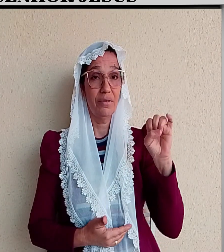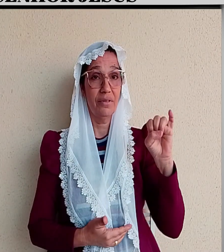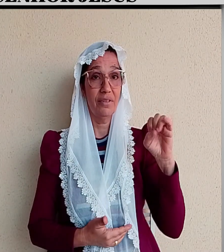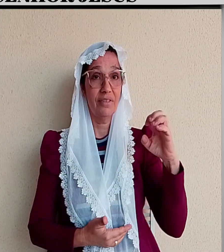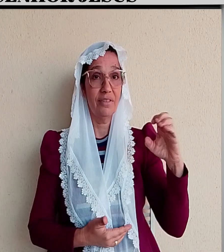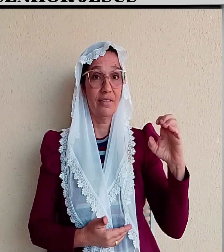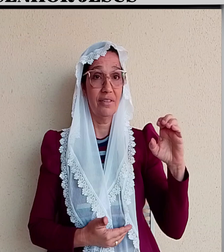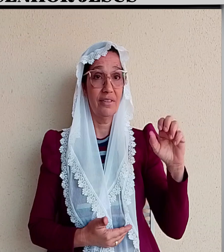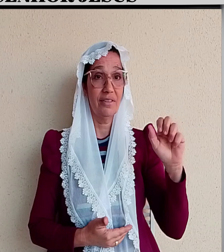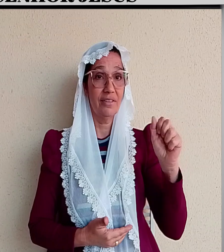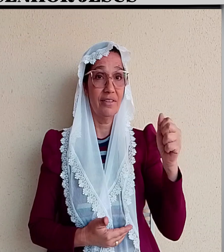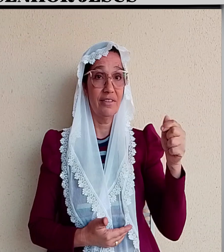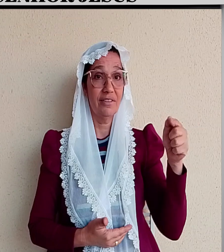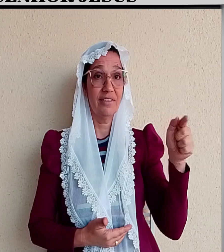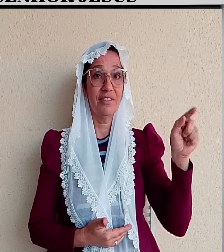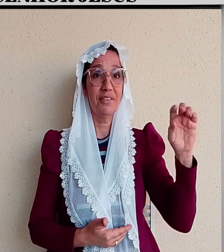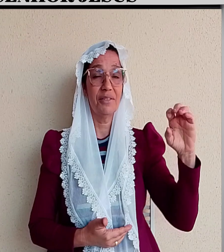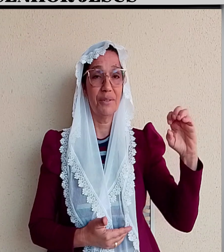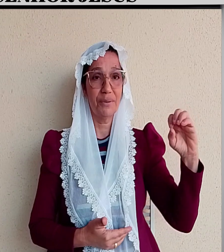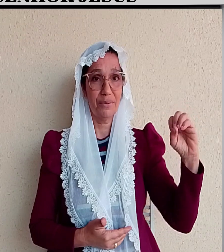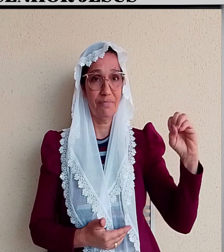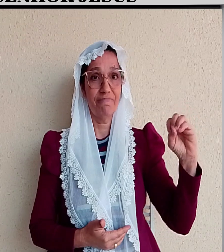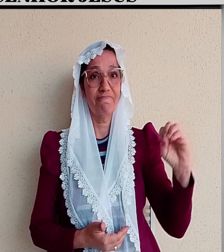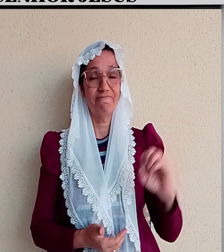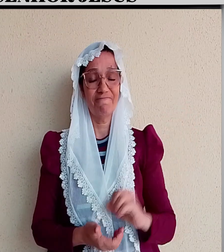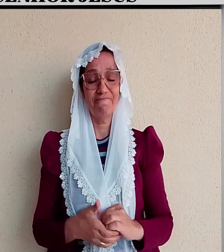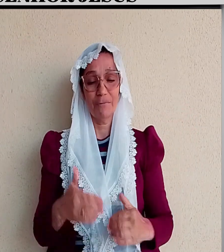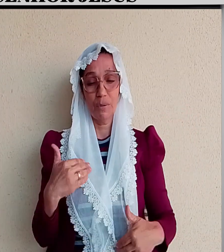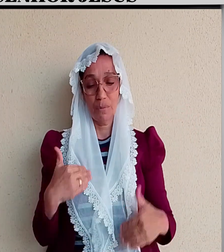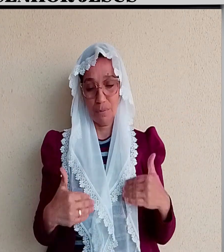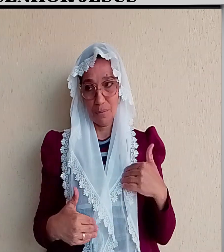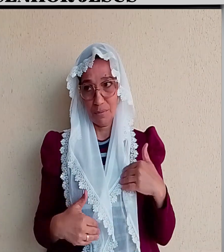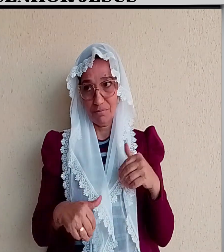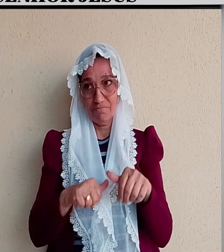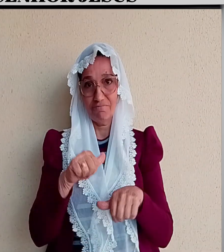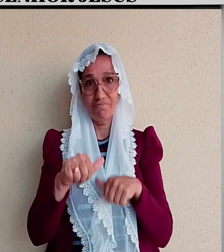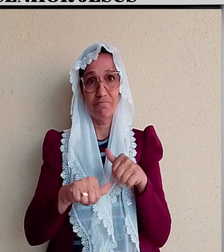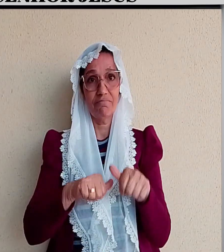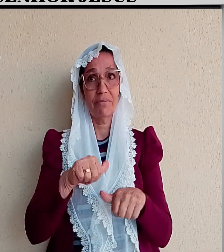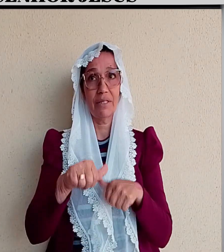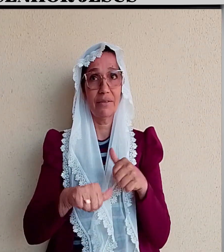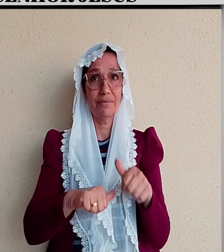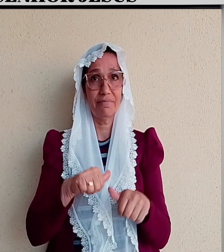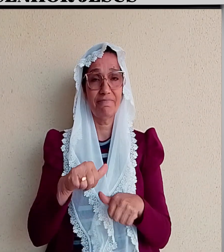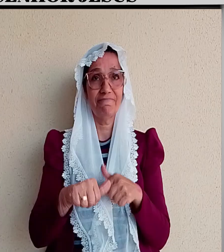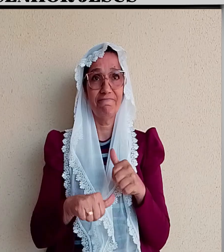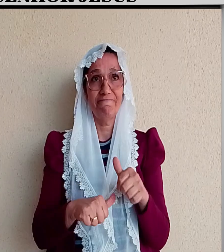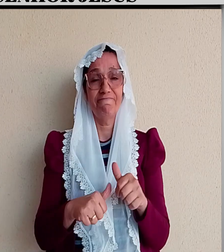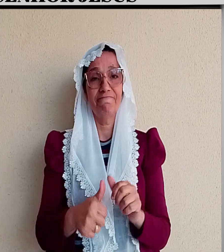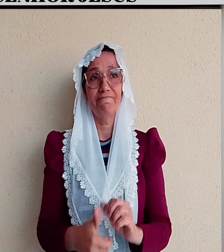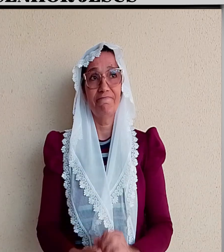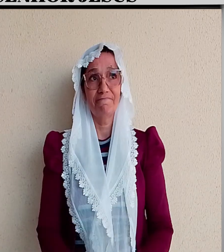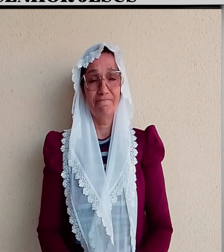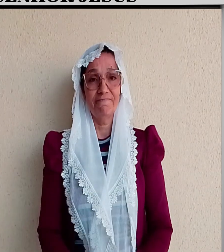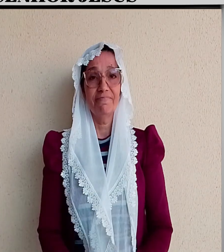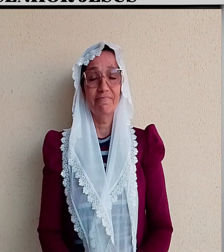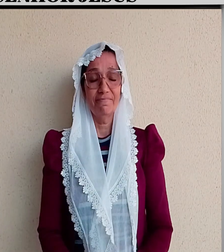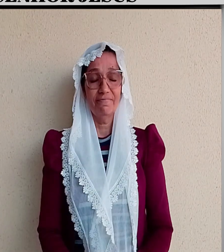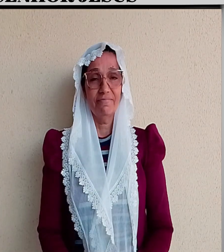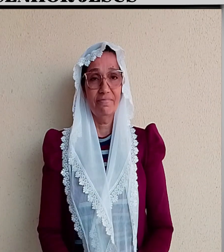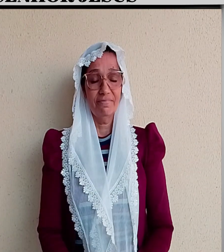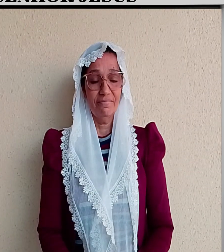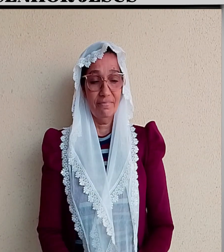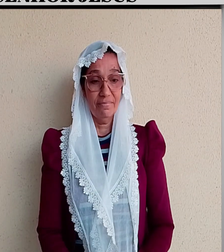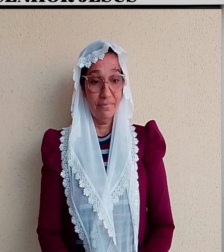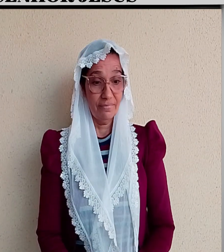Aleluia. Eu vou mostrar para alguém ainda essa semana. E quando você ouvir essa palavra, que eu vou provar,